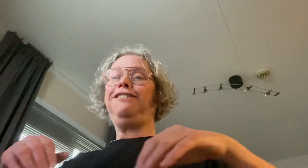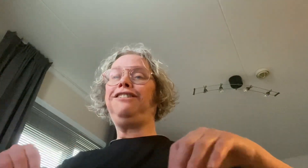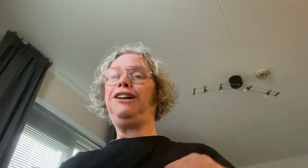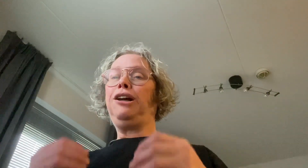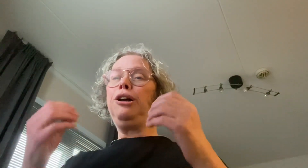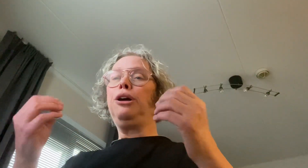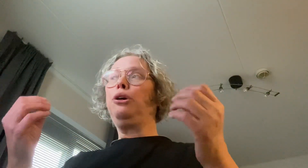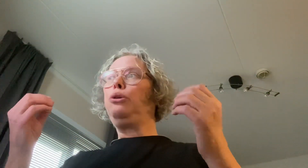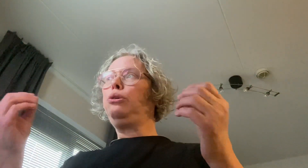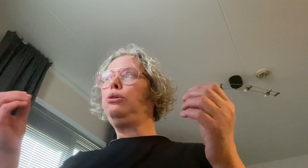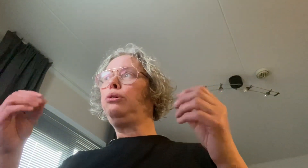Oeh.